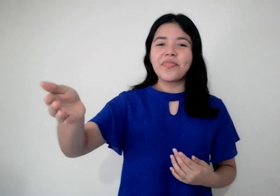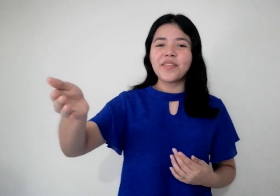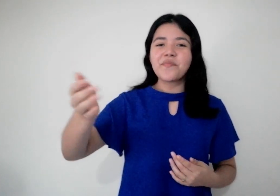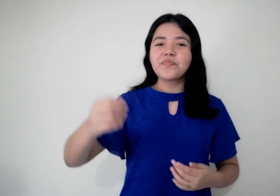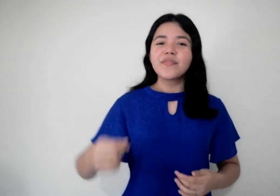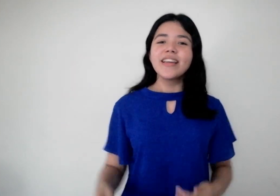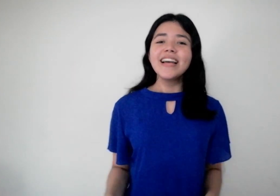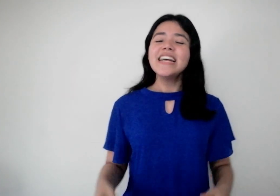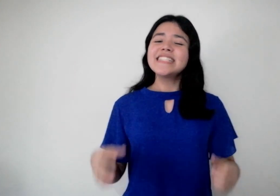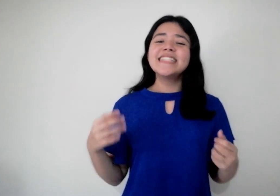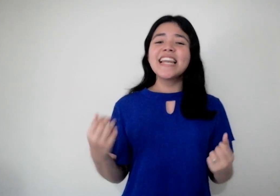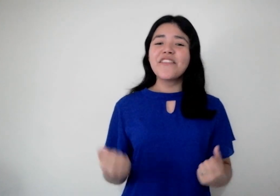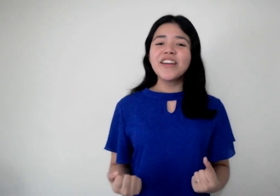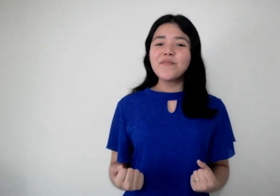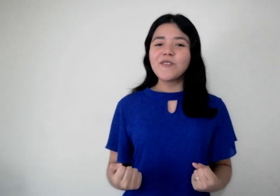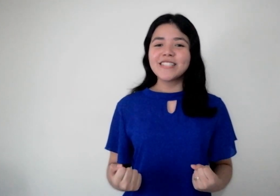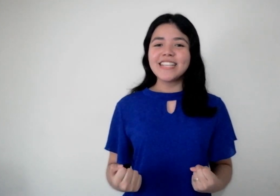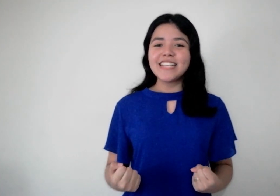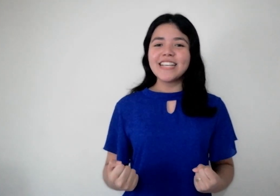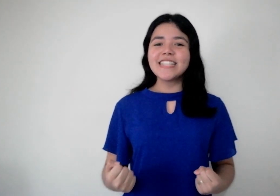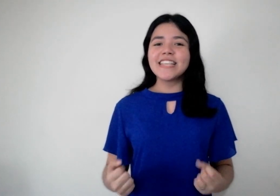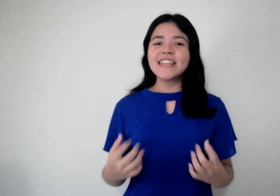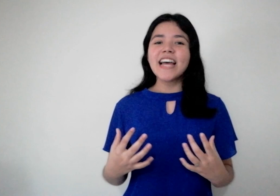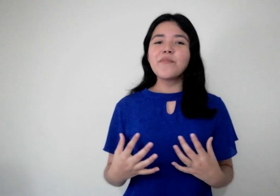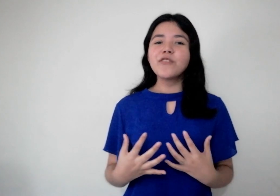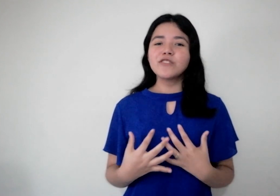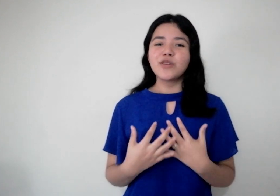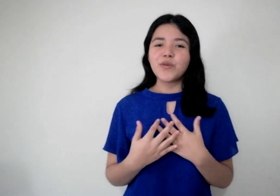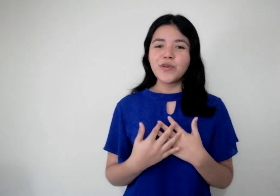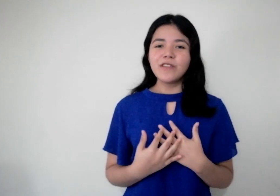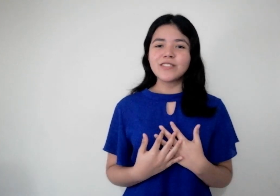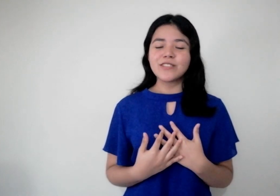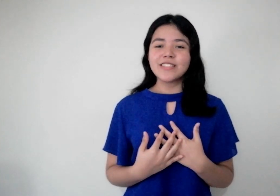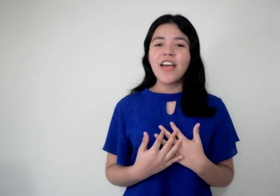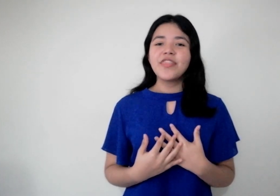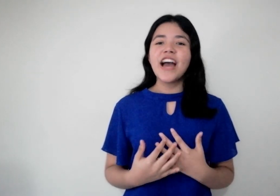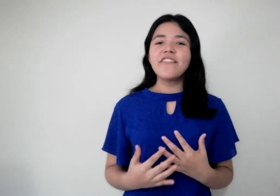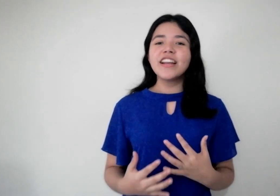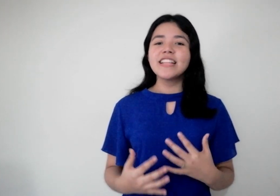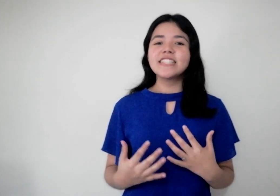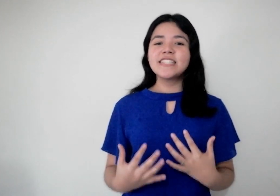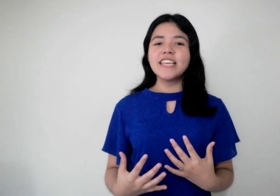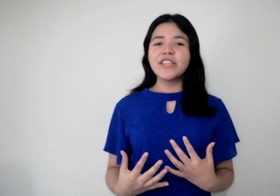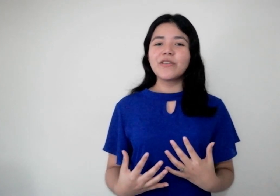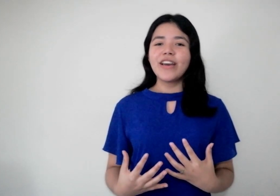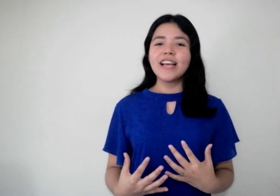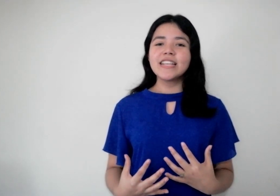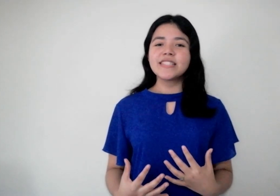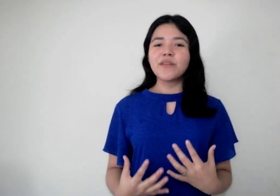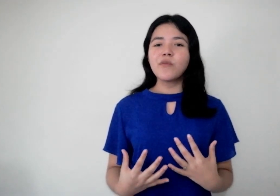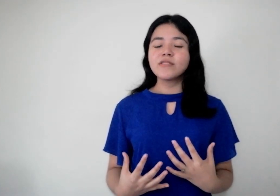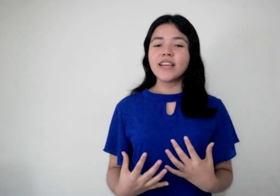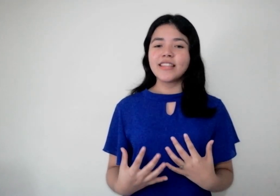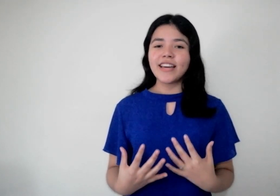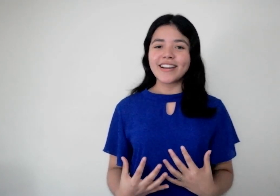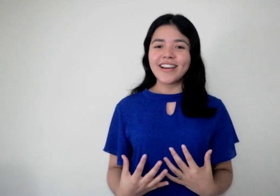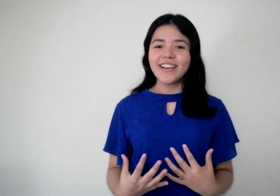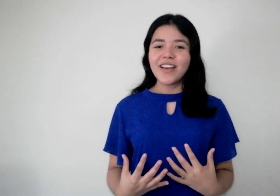adelante. Celebremos y sintámonos orgullosos de haber nacido en esta hermosa tierra,